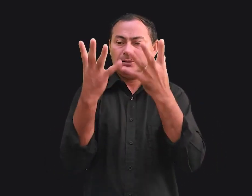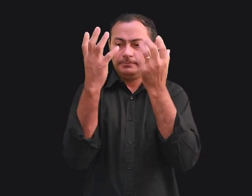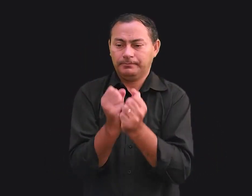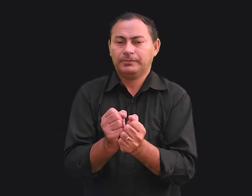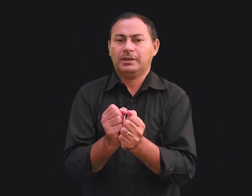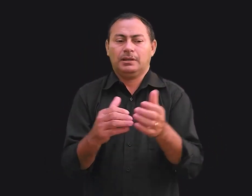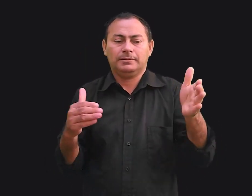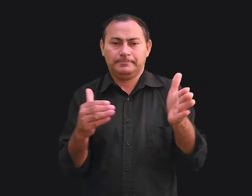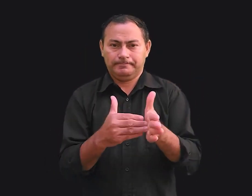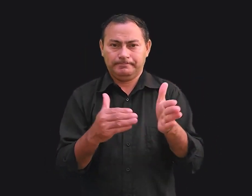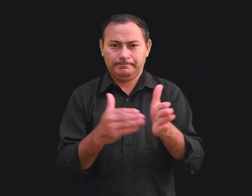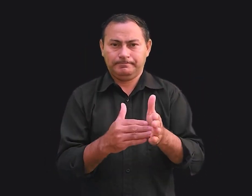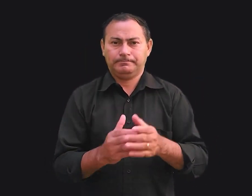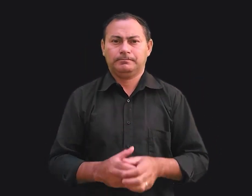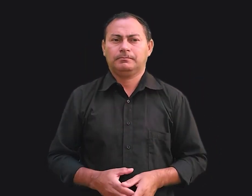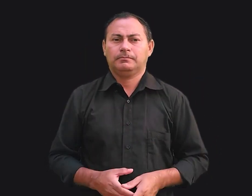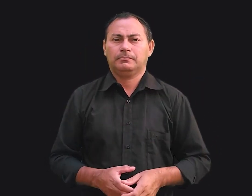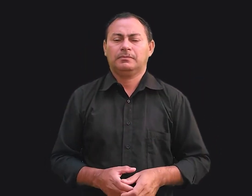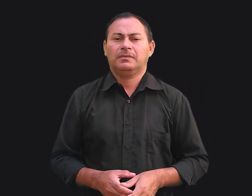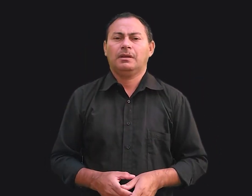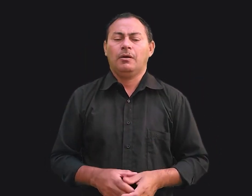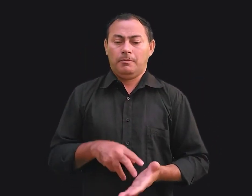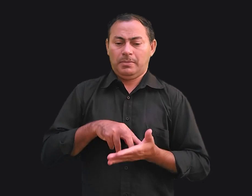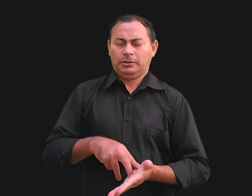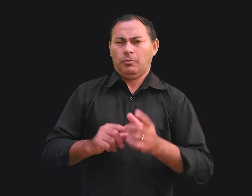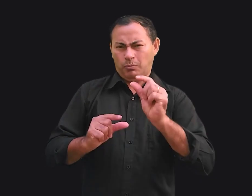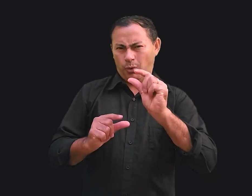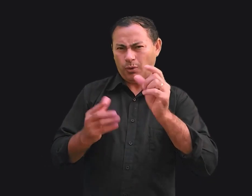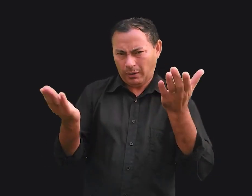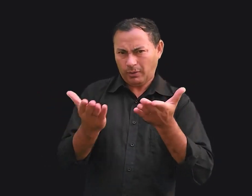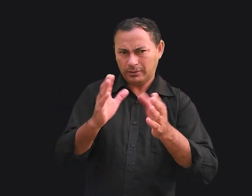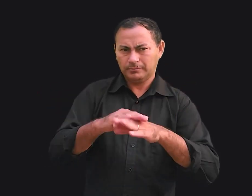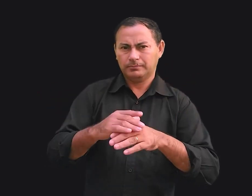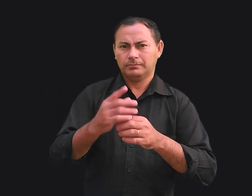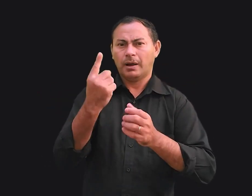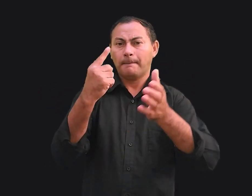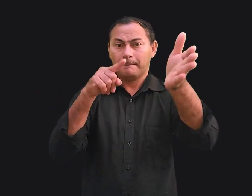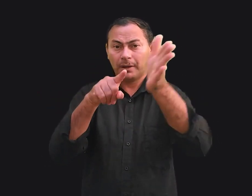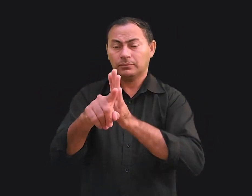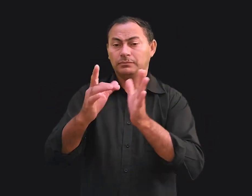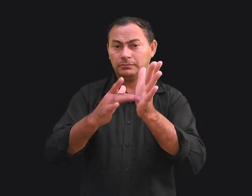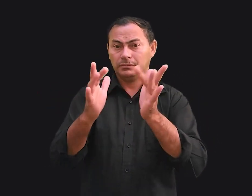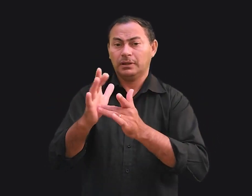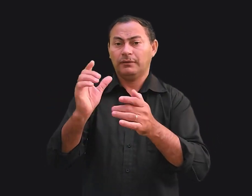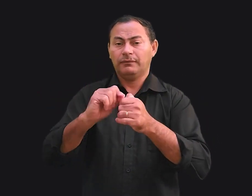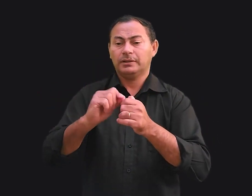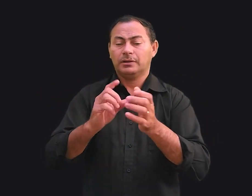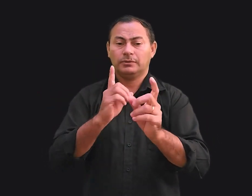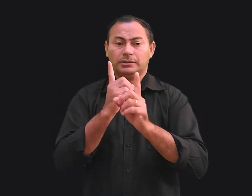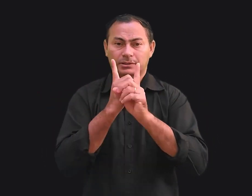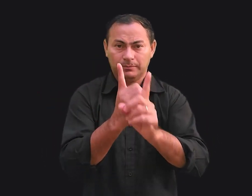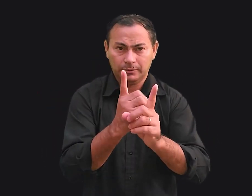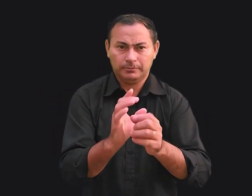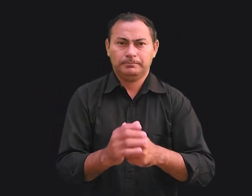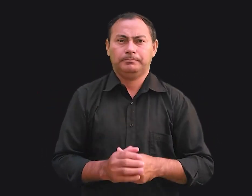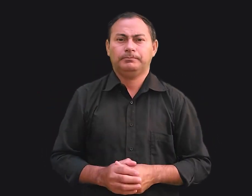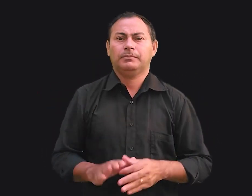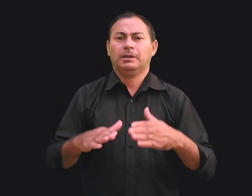aceitou as suas limitações. Vamos nos manter um pouquinho agora em uma pergunta que Jesus fez aos discípulos, quando